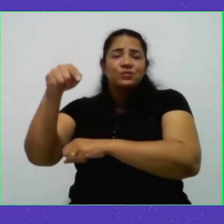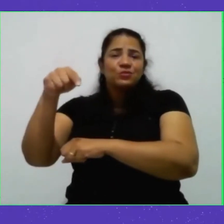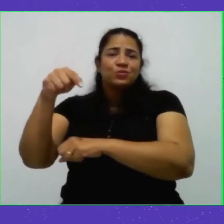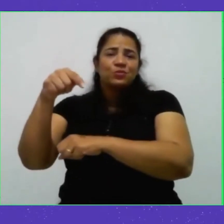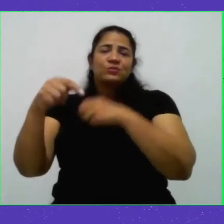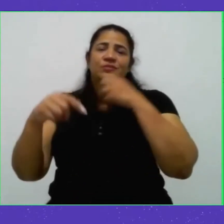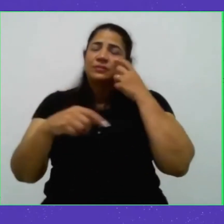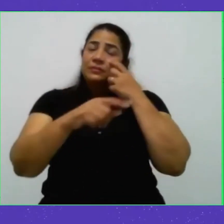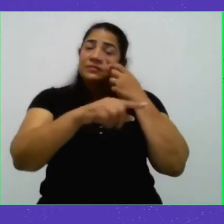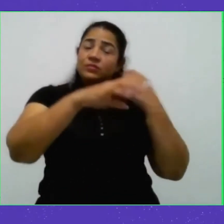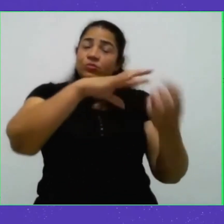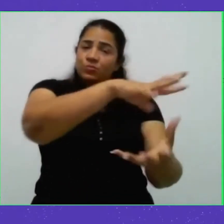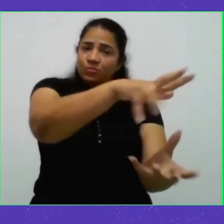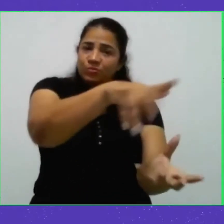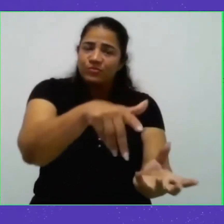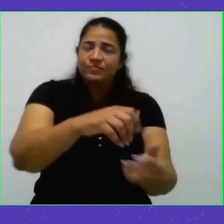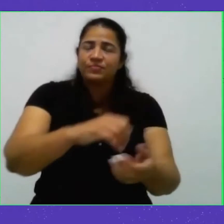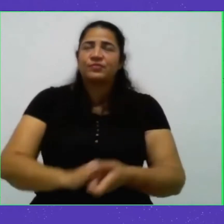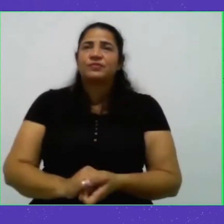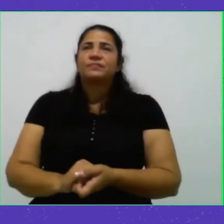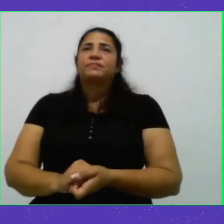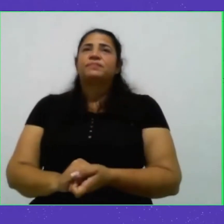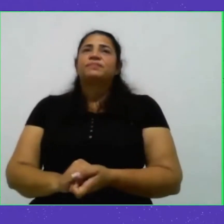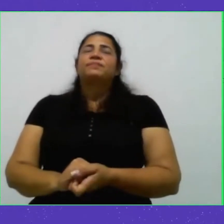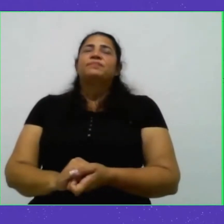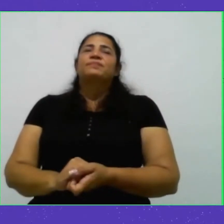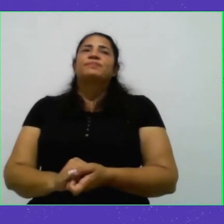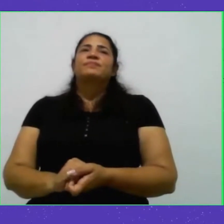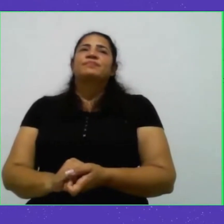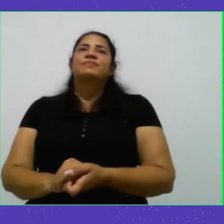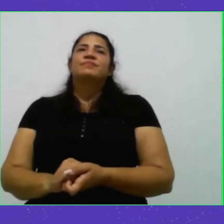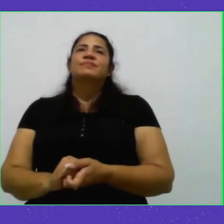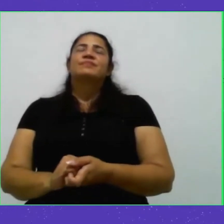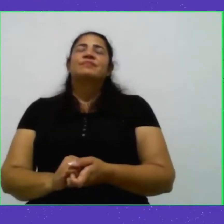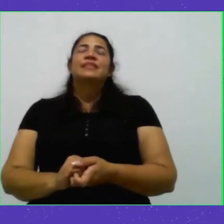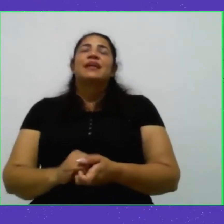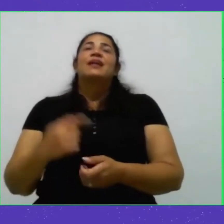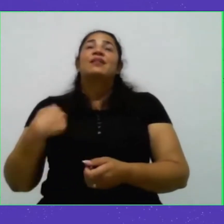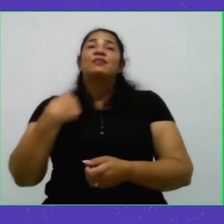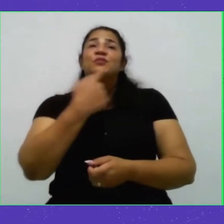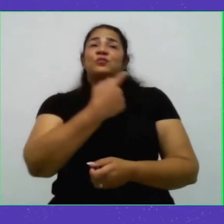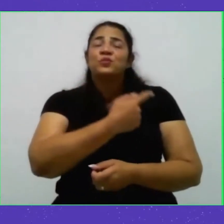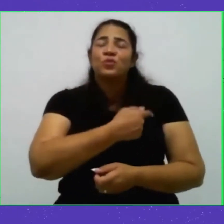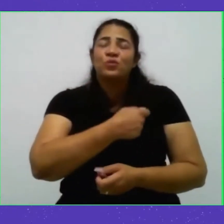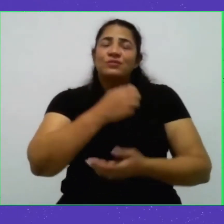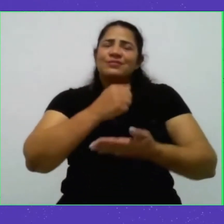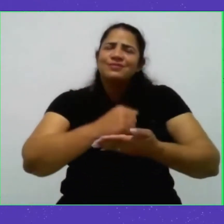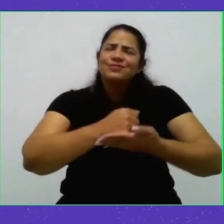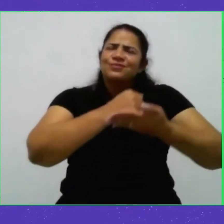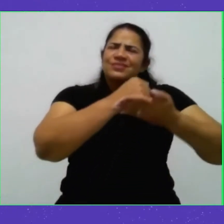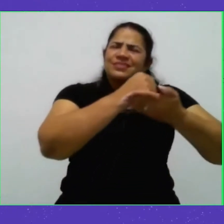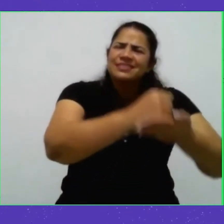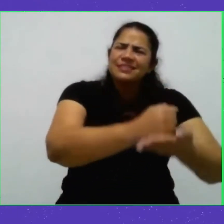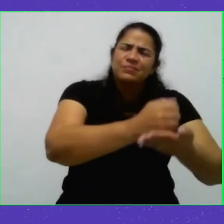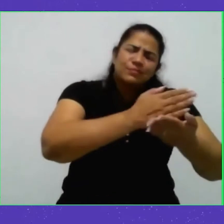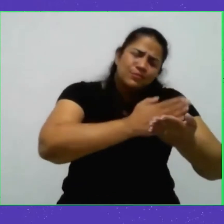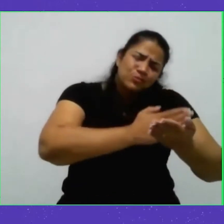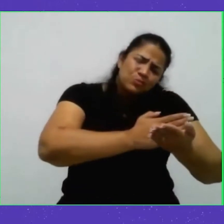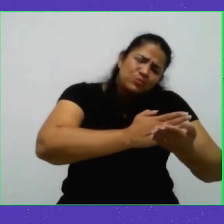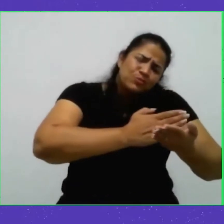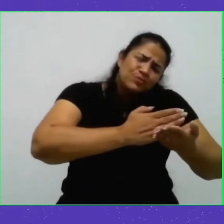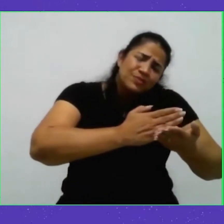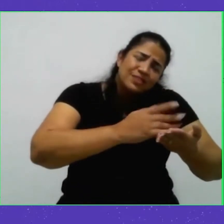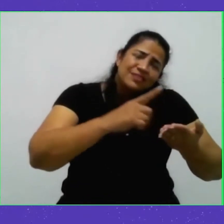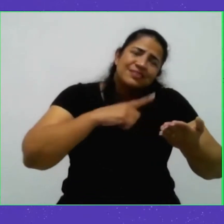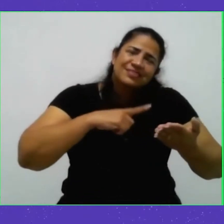ela desde o início, a leitura da Bíblia, e nós temos a maior paciência com ela. Às vezes nós não temos paciência com os irmãos que